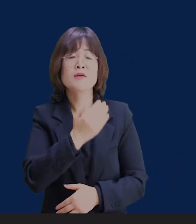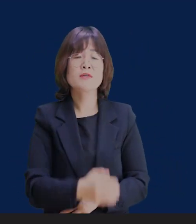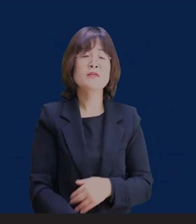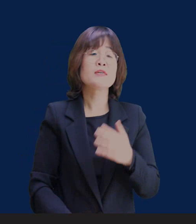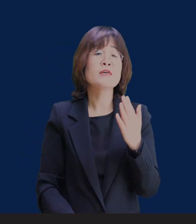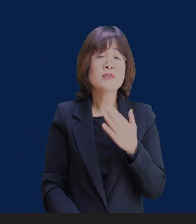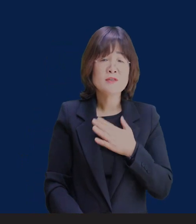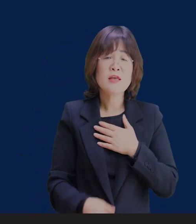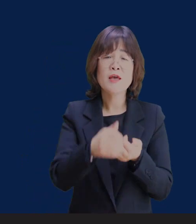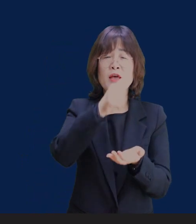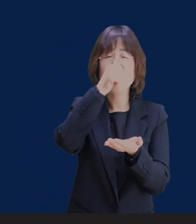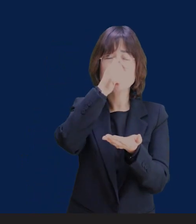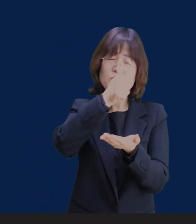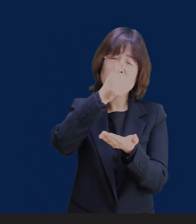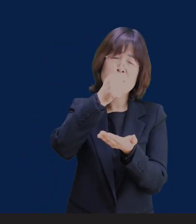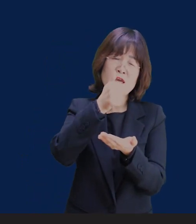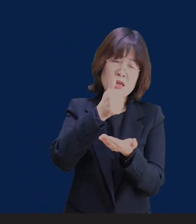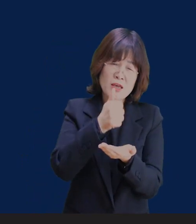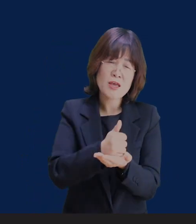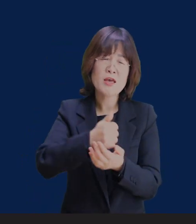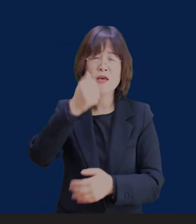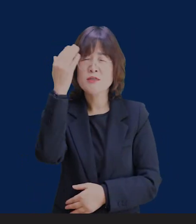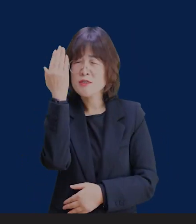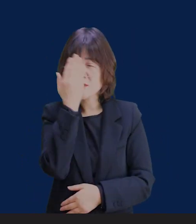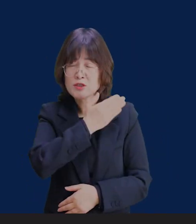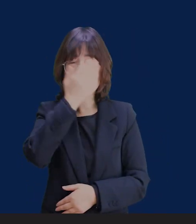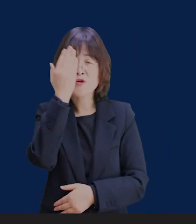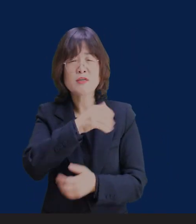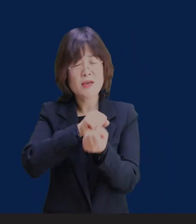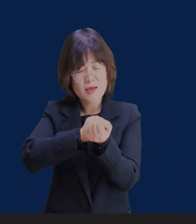정하고 정하다. 내